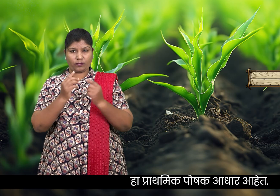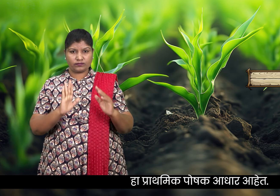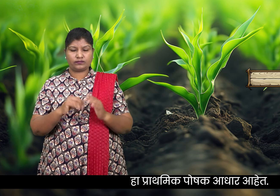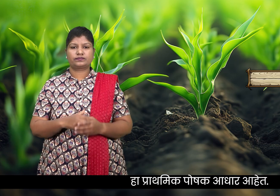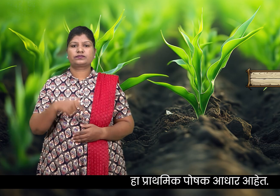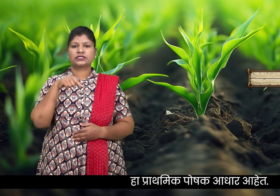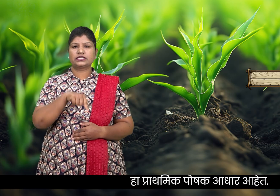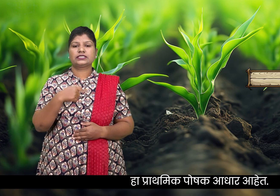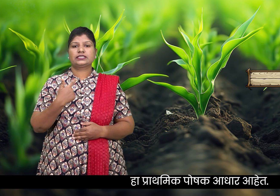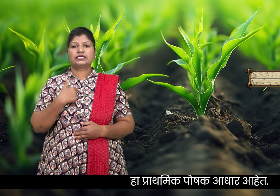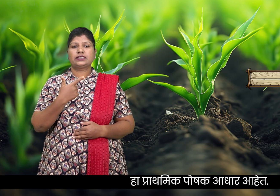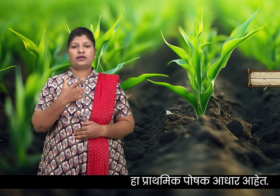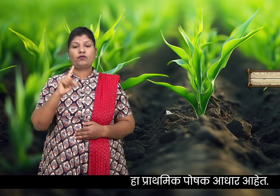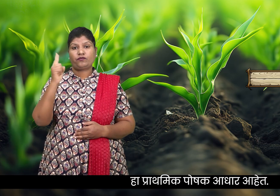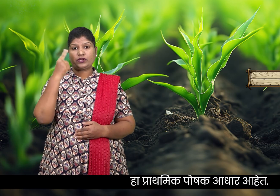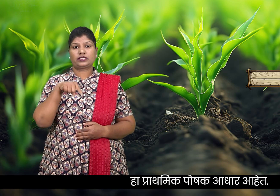हा प्राथमिक पोषकाधार आहे।